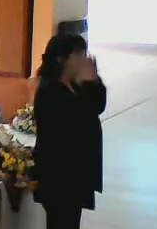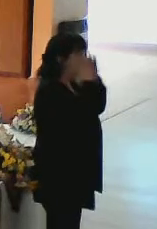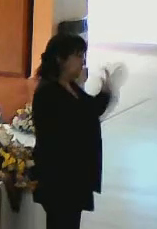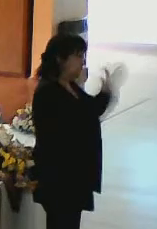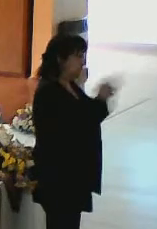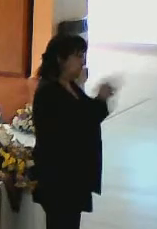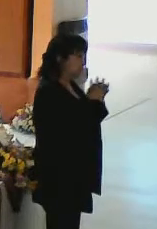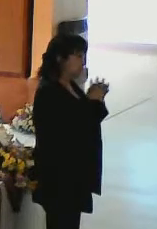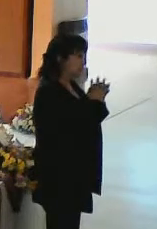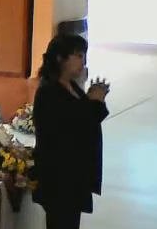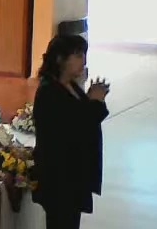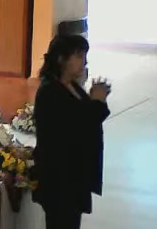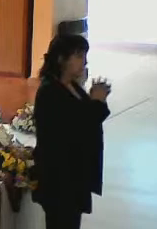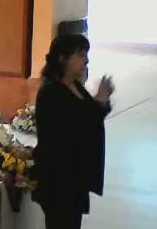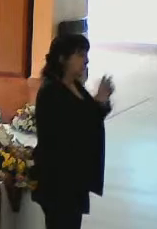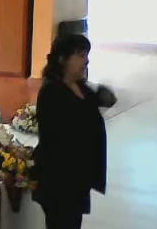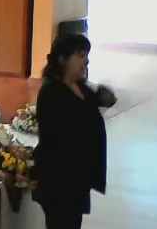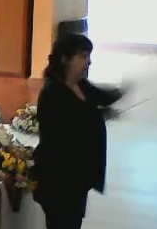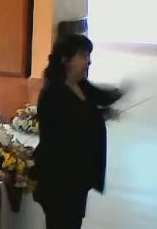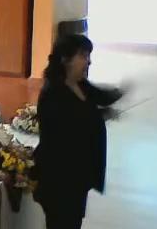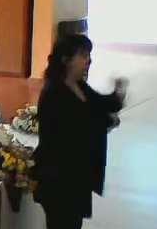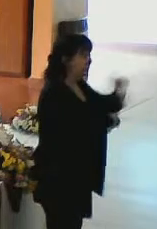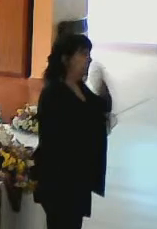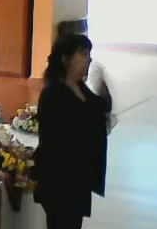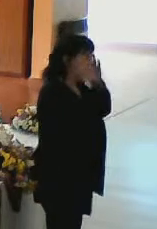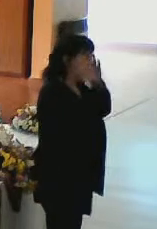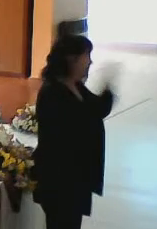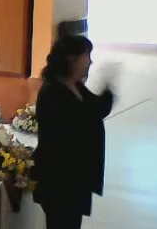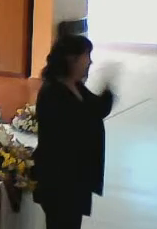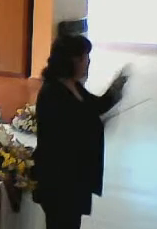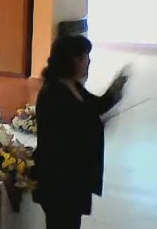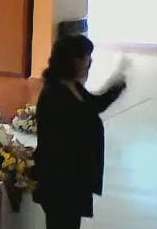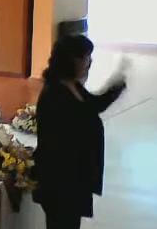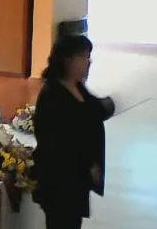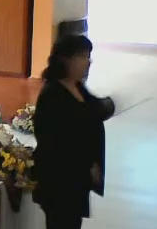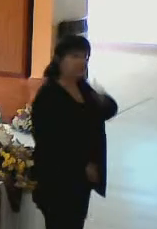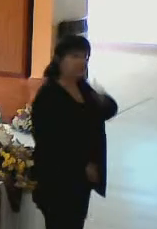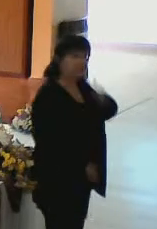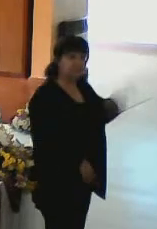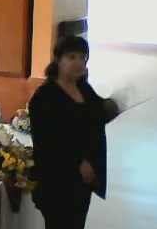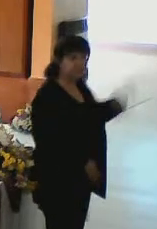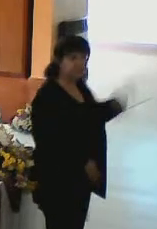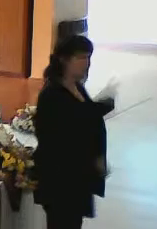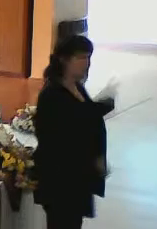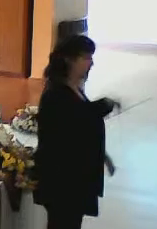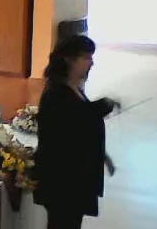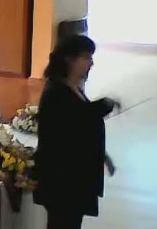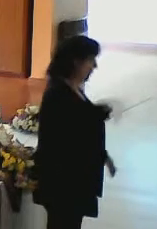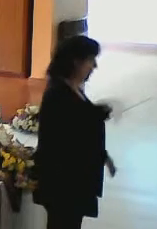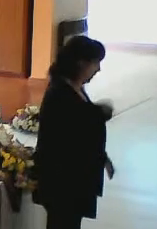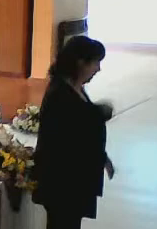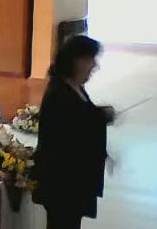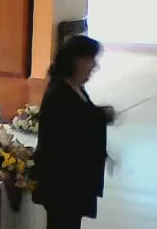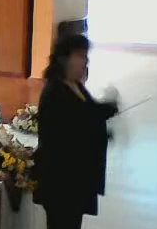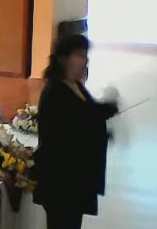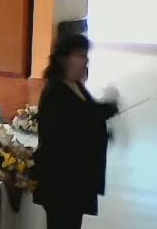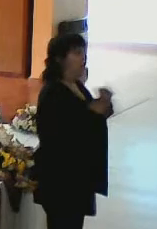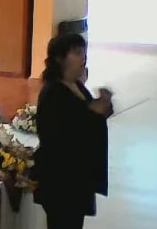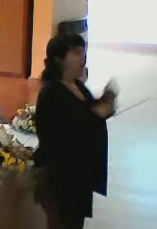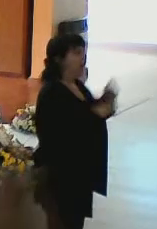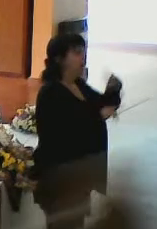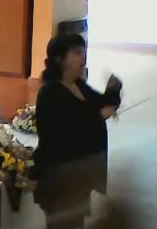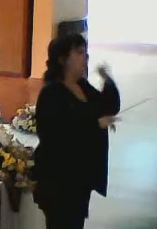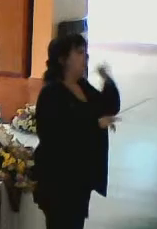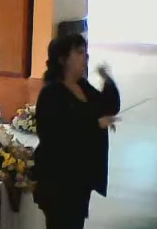las chicas son menos hiperactivas, menos impulsivas, generan menos problemas de conducta. Entonces, como hacen menos ruido, y esto que hace